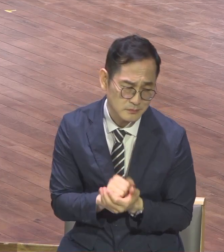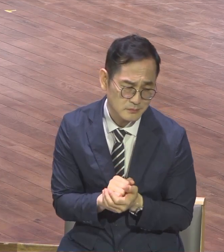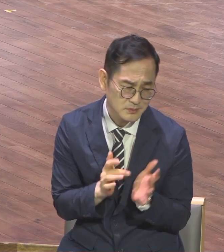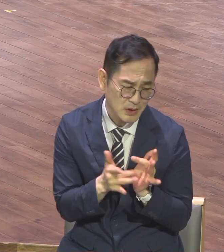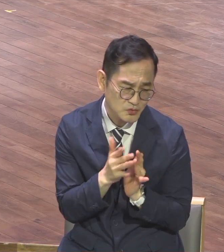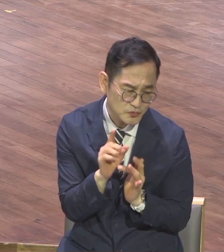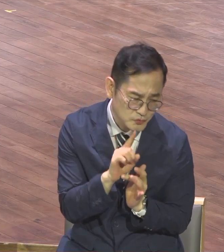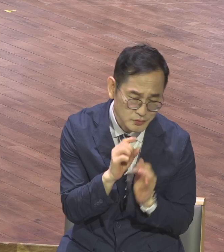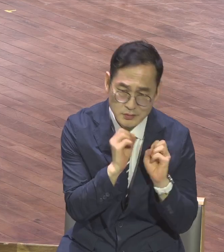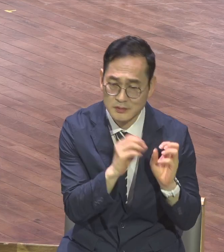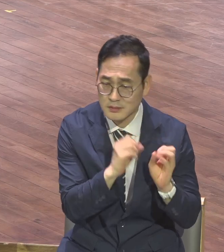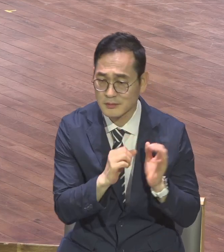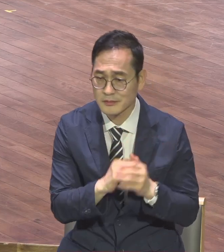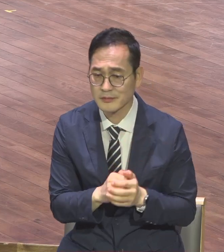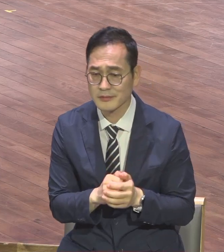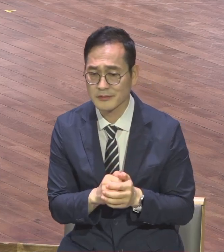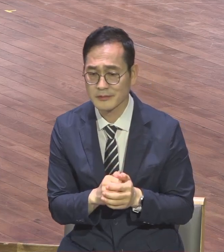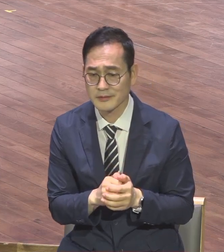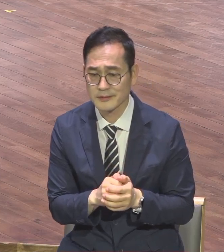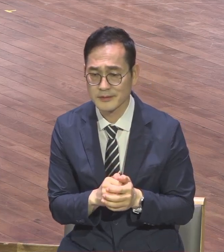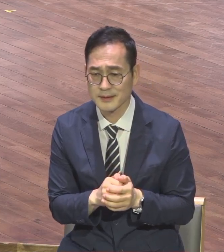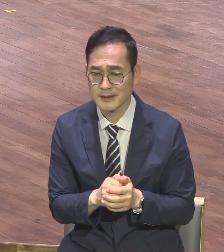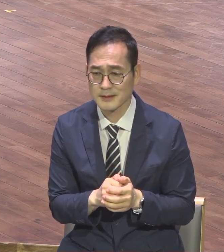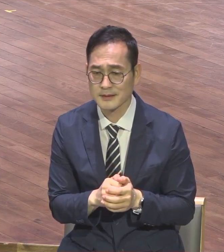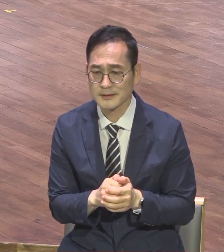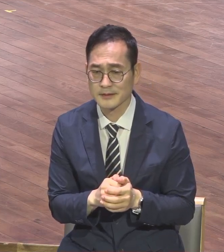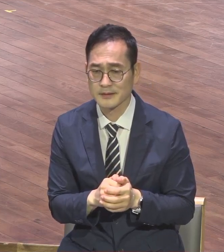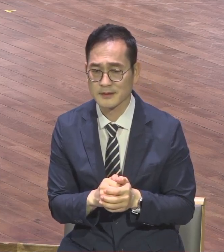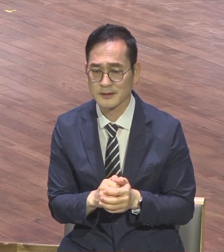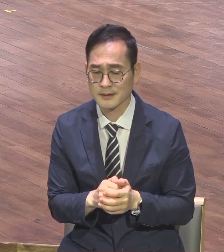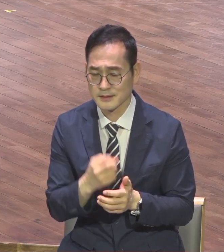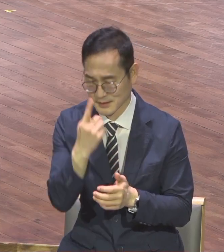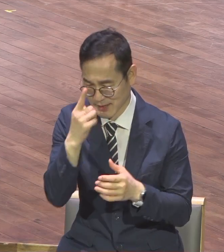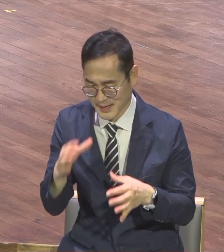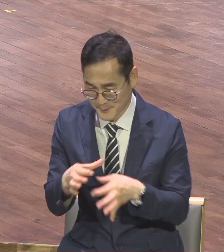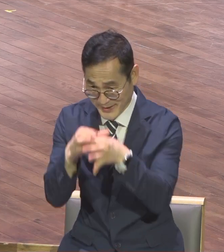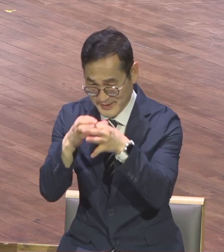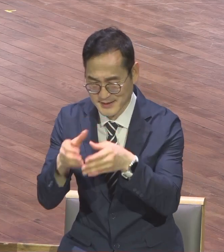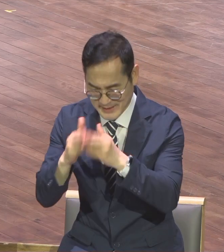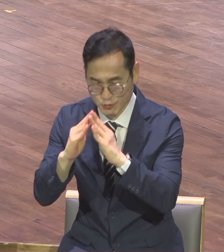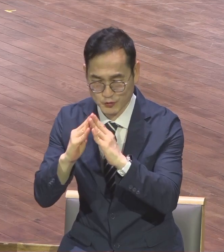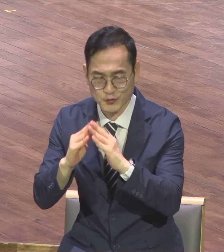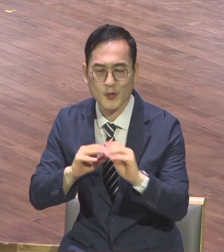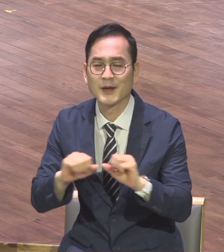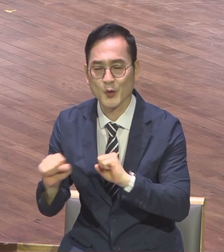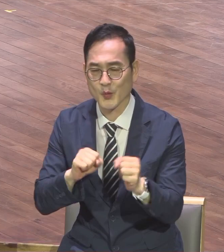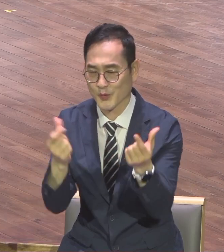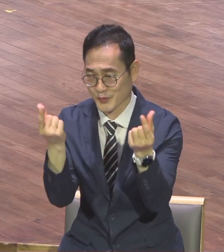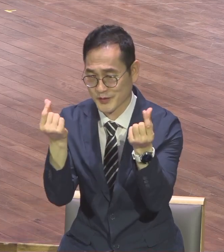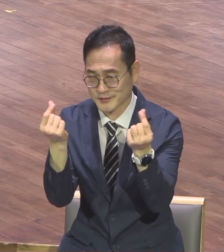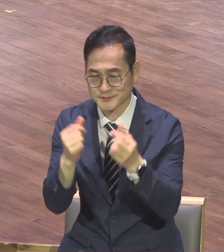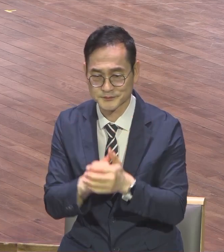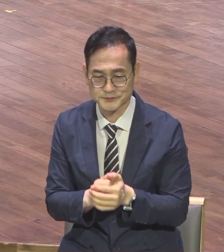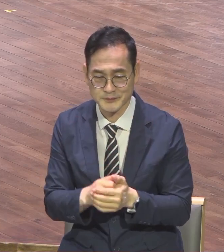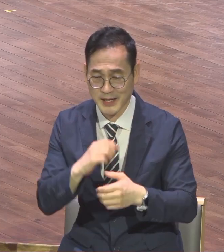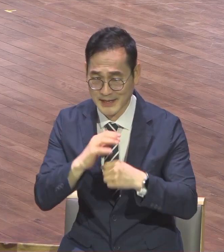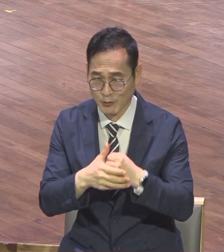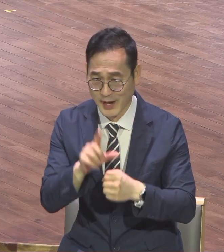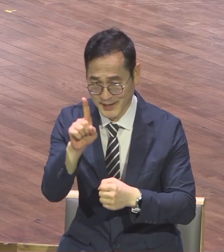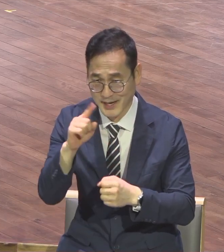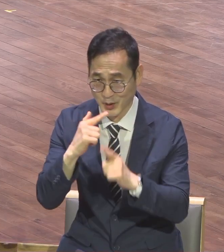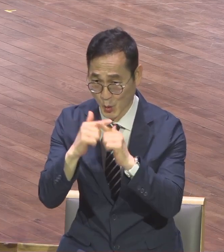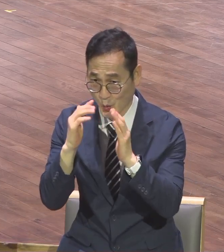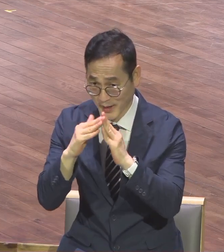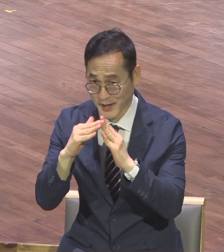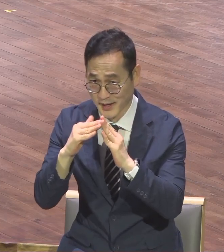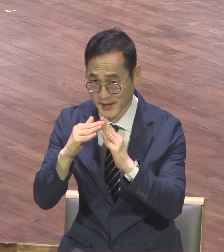망대를 세우는 삶이 되면 하나님이 책임져 주신다. 자, 본대회는 대구 하나교회를